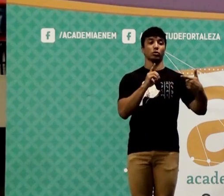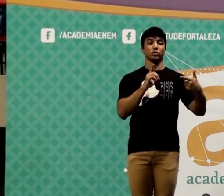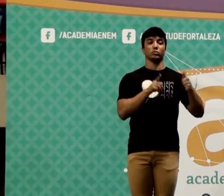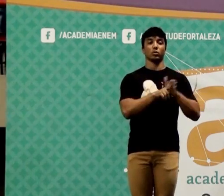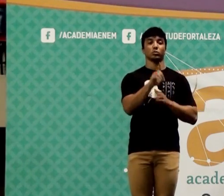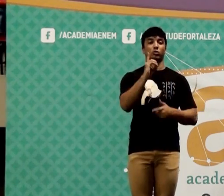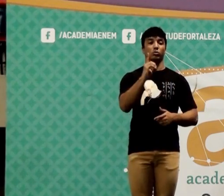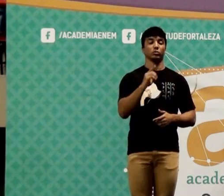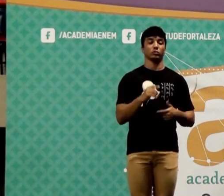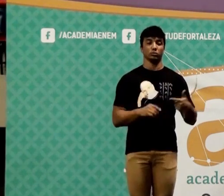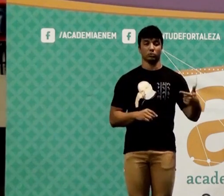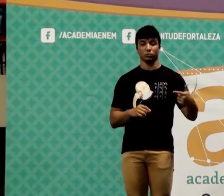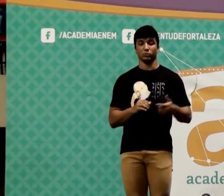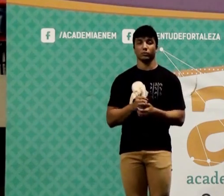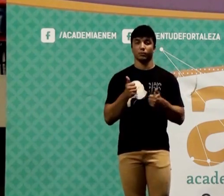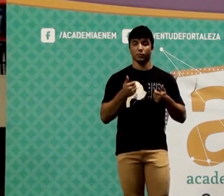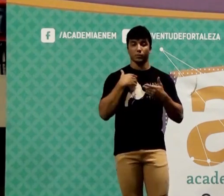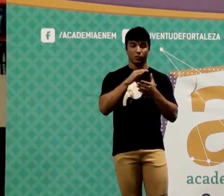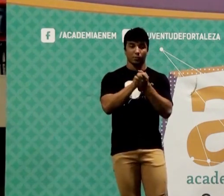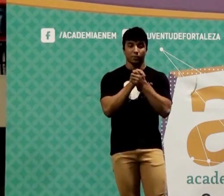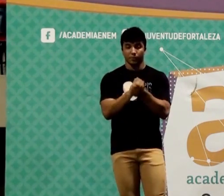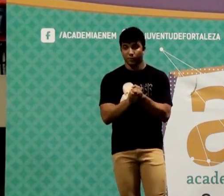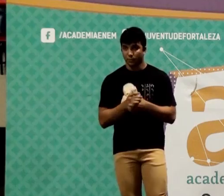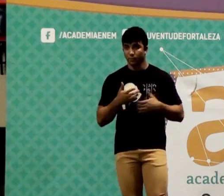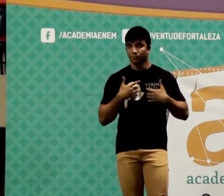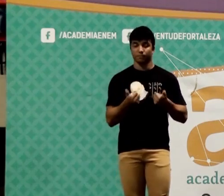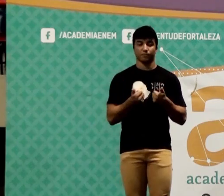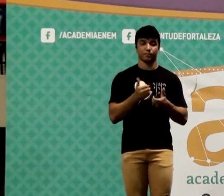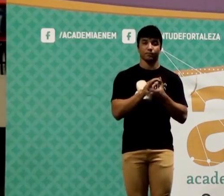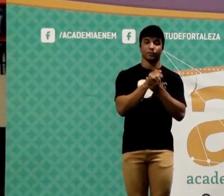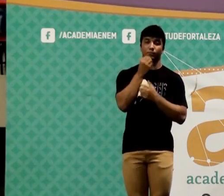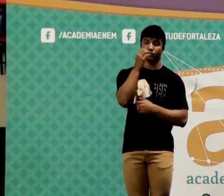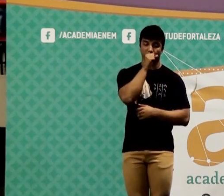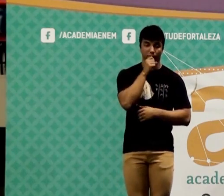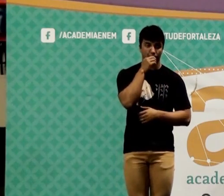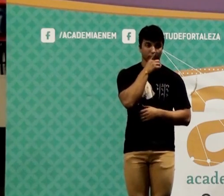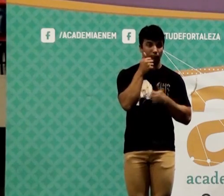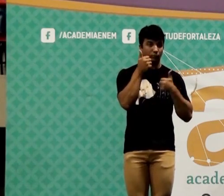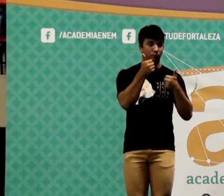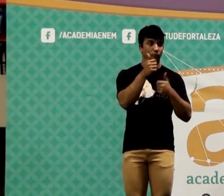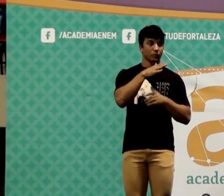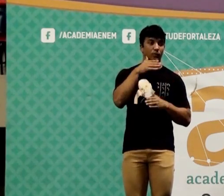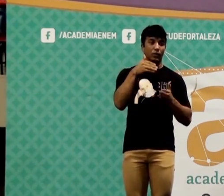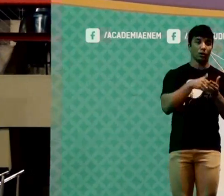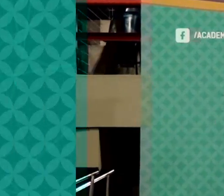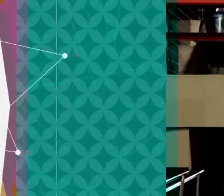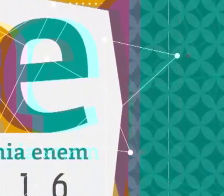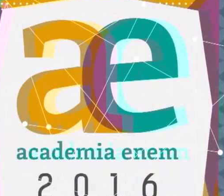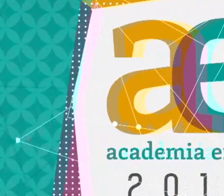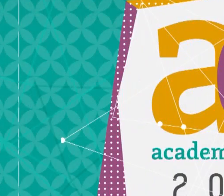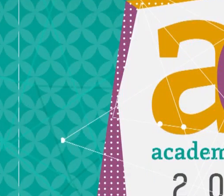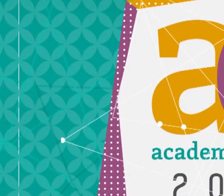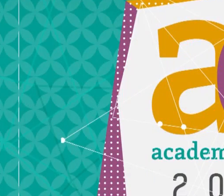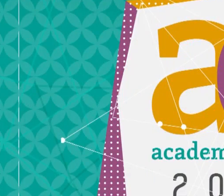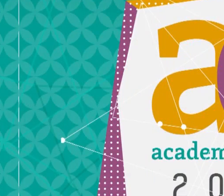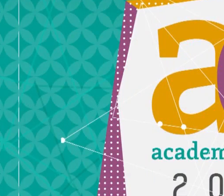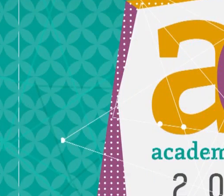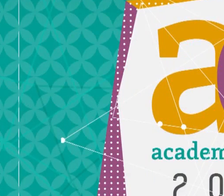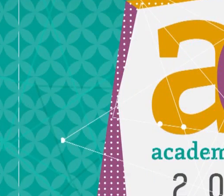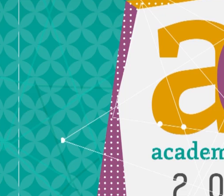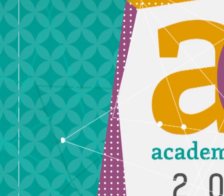inicialmente, de libertar os lugares santos do domínio muçulmano, teve importantes consequências econômicas. Beleza, o item D, hein? E o